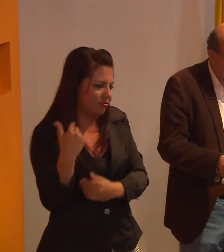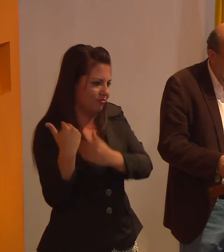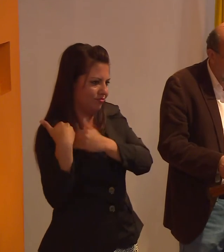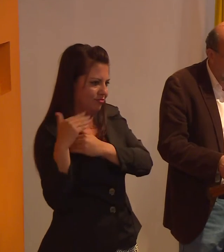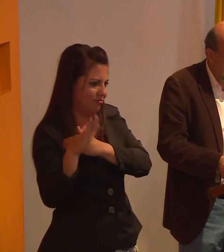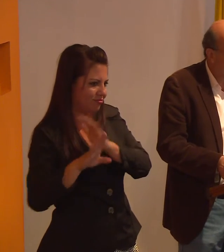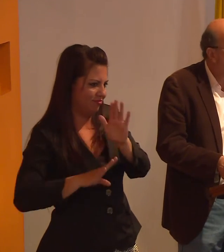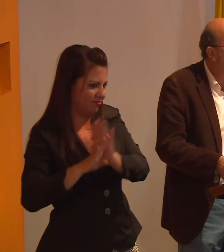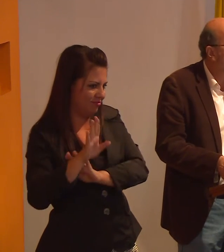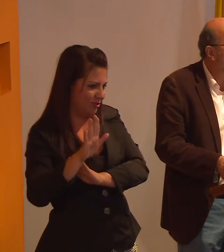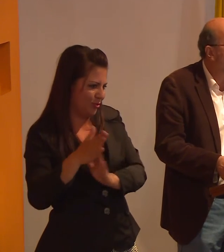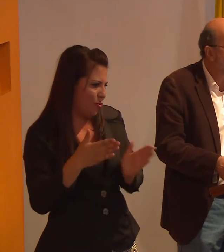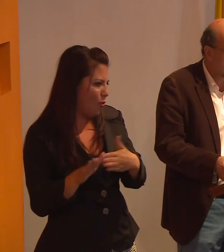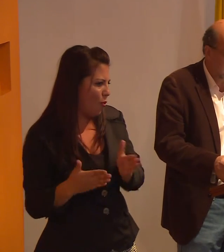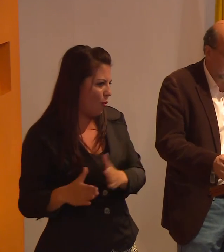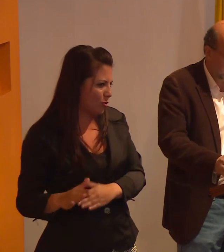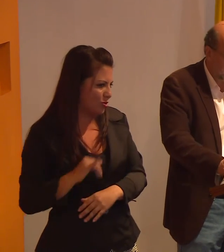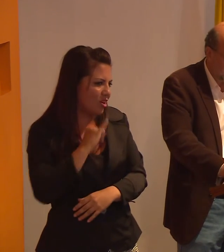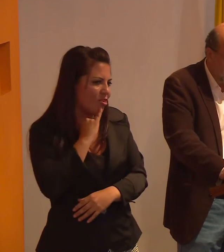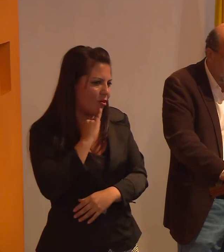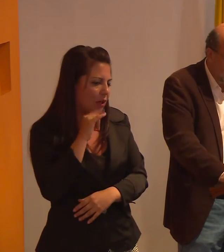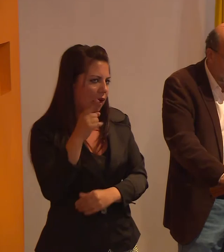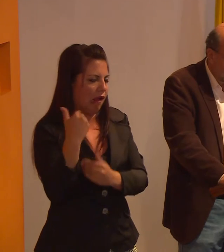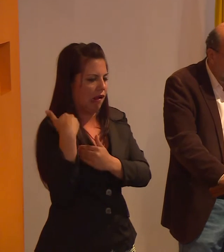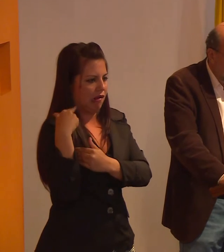desarrollan estas iniciativas.